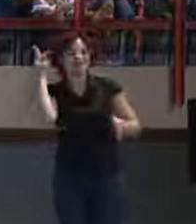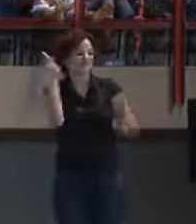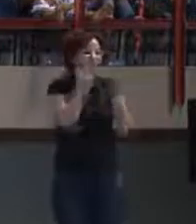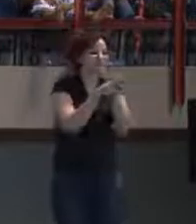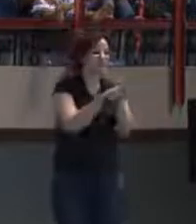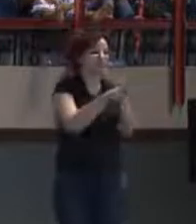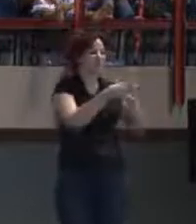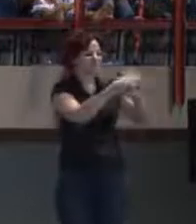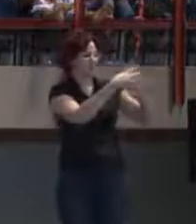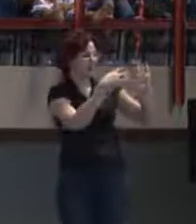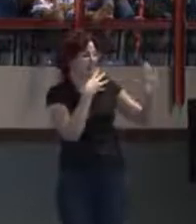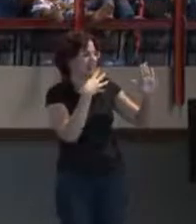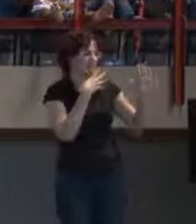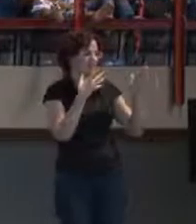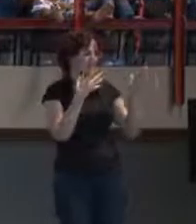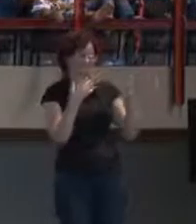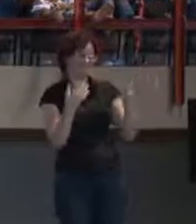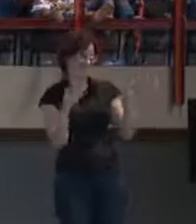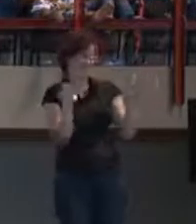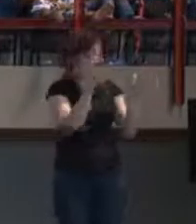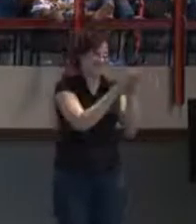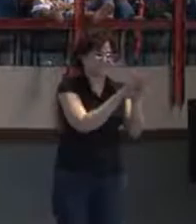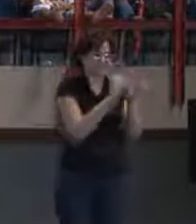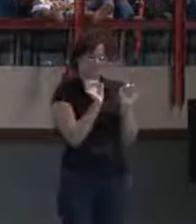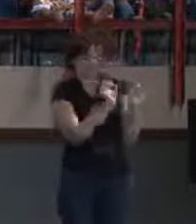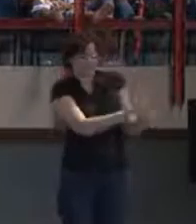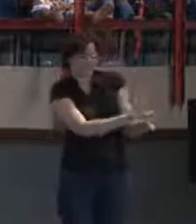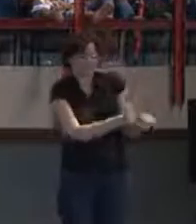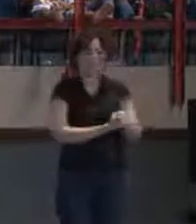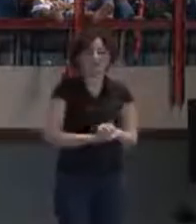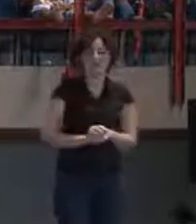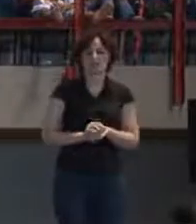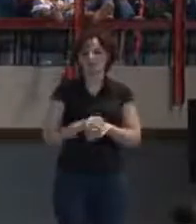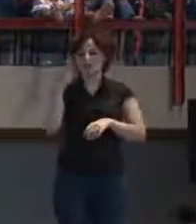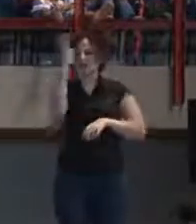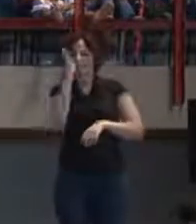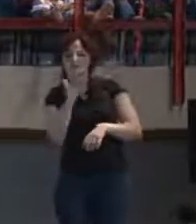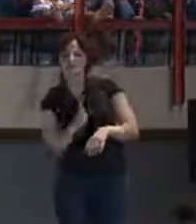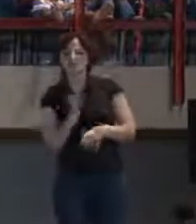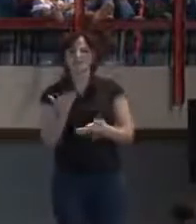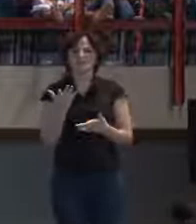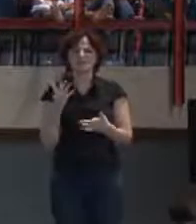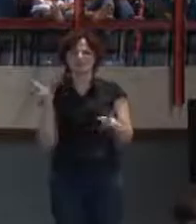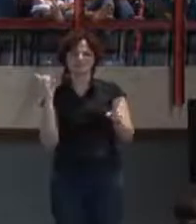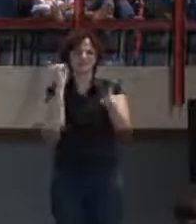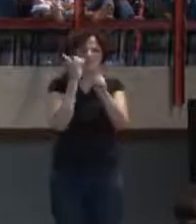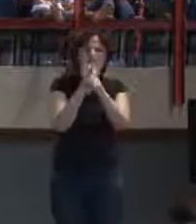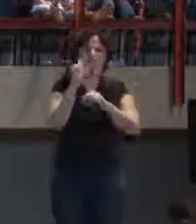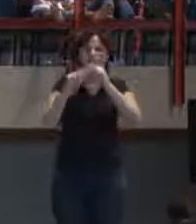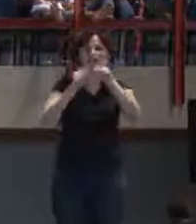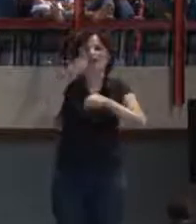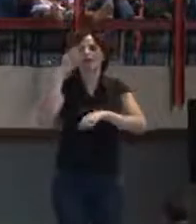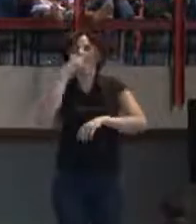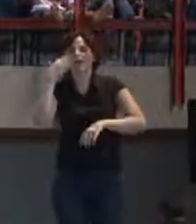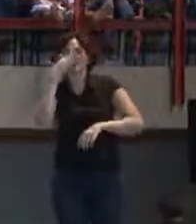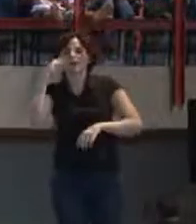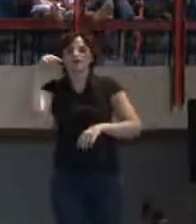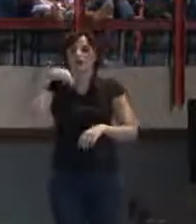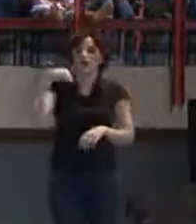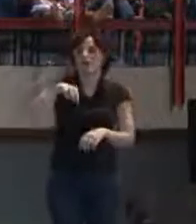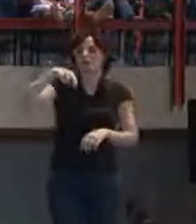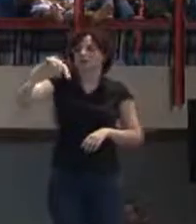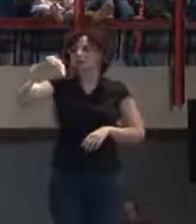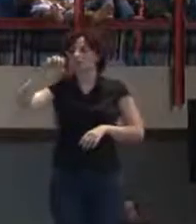certo. Não conseguimos achar muita coisa boa. Acharam açúcar aqui no Nordeste, mas o resto do Brasil está falido. Vamos fazer o quê,